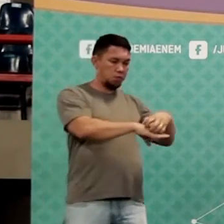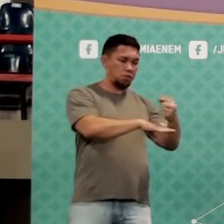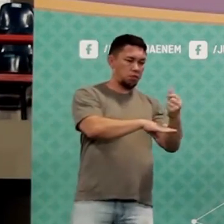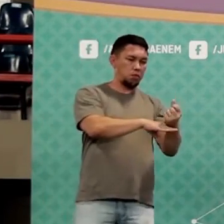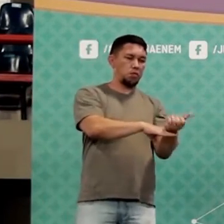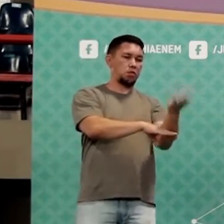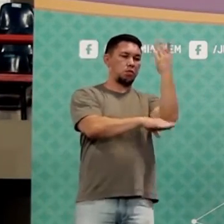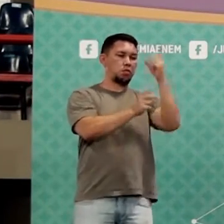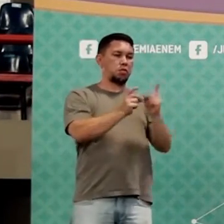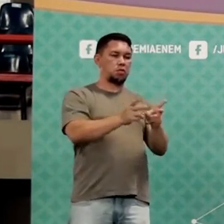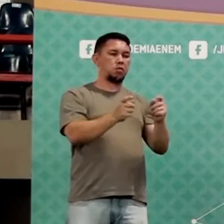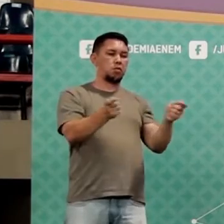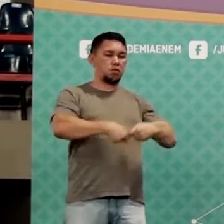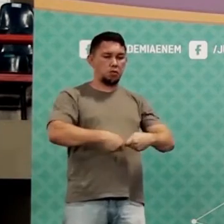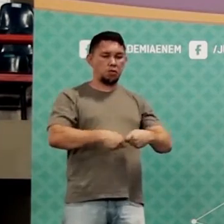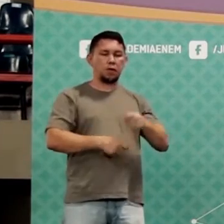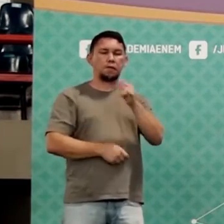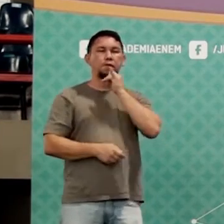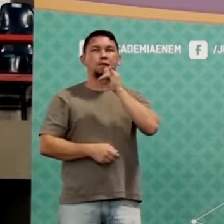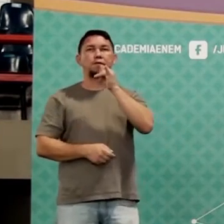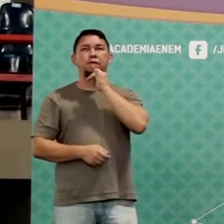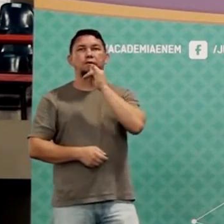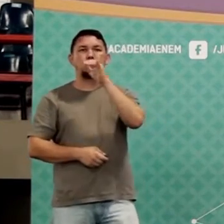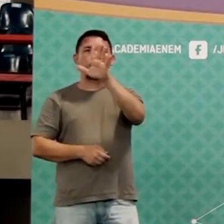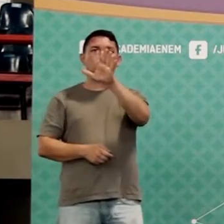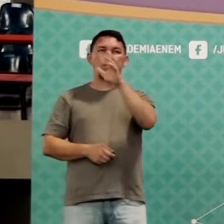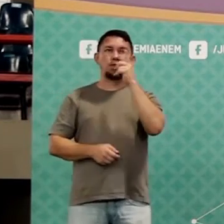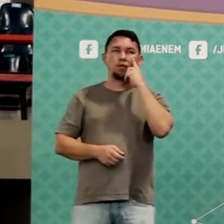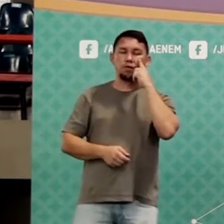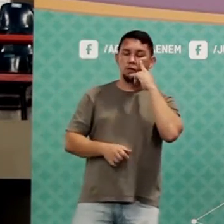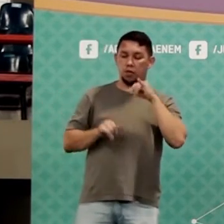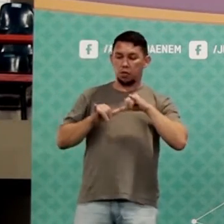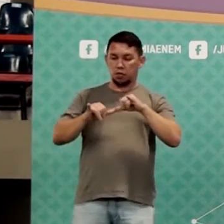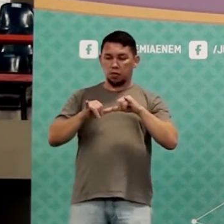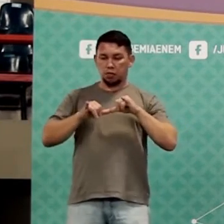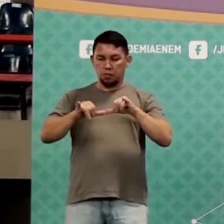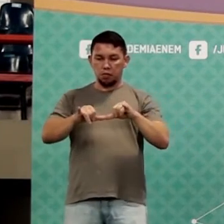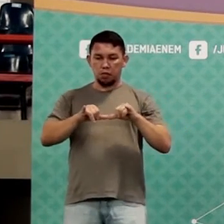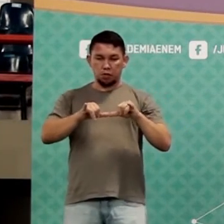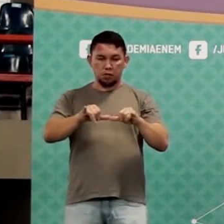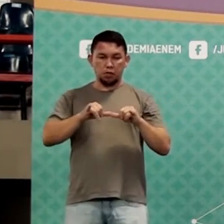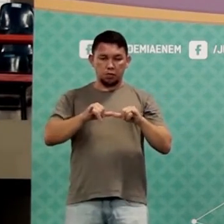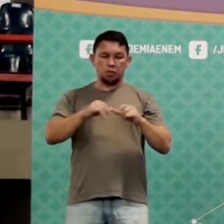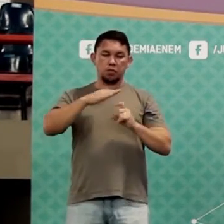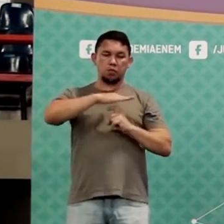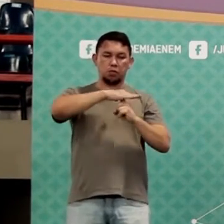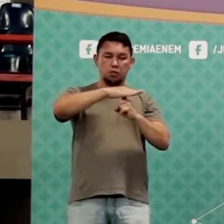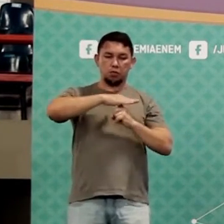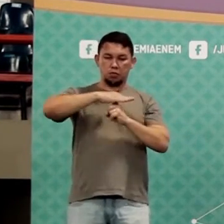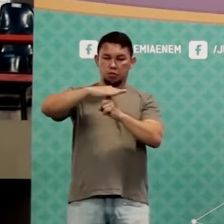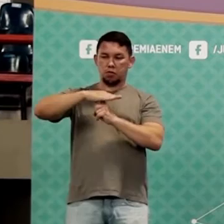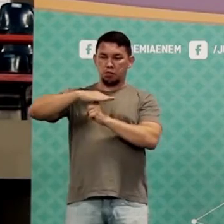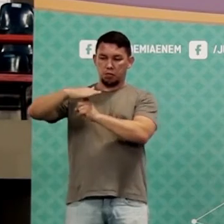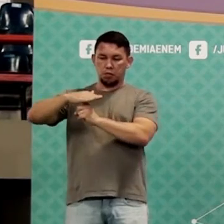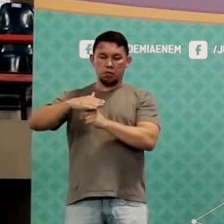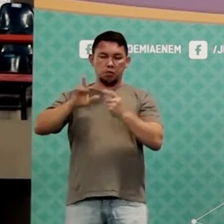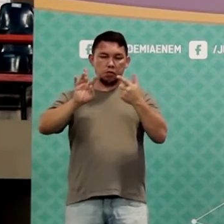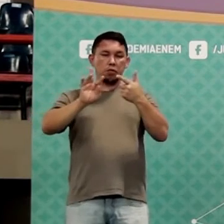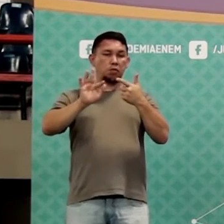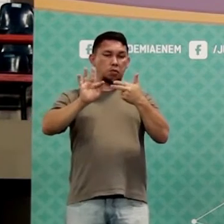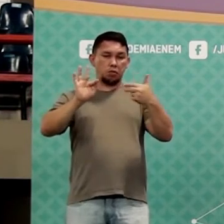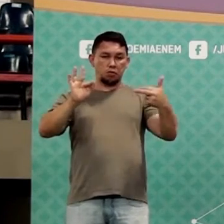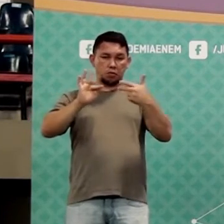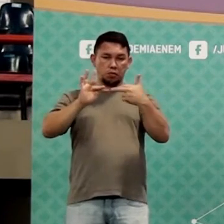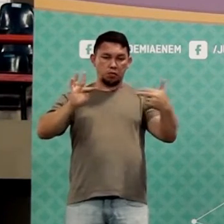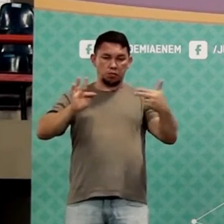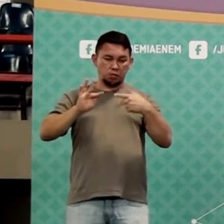vale muito. Por exemplo, olhe nos mercantis, nas feiras, as frutas, as